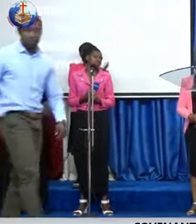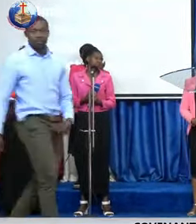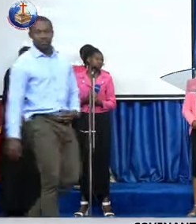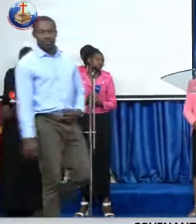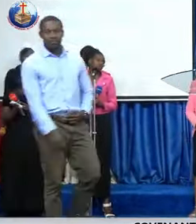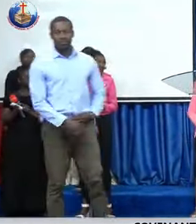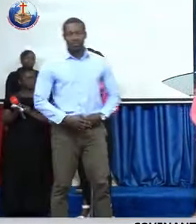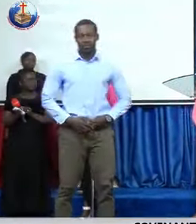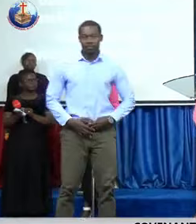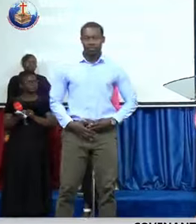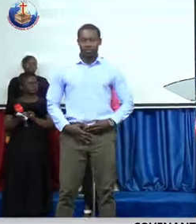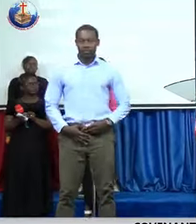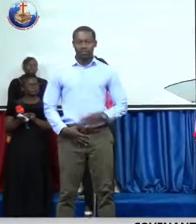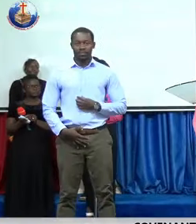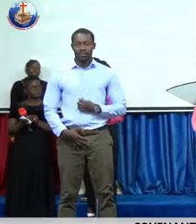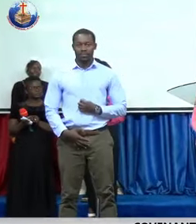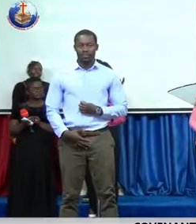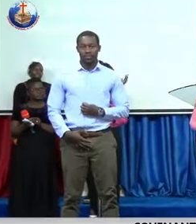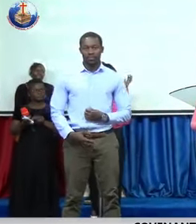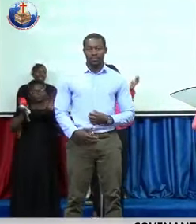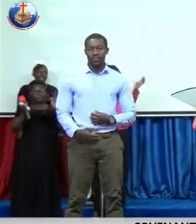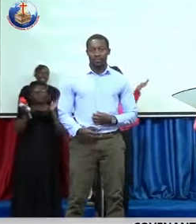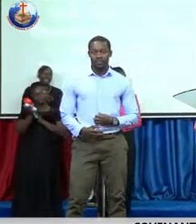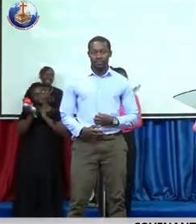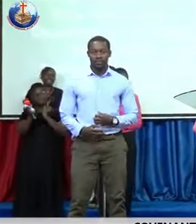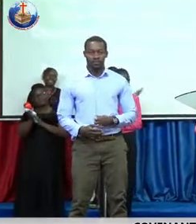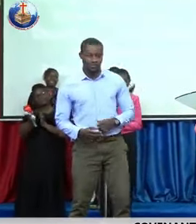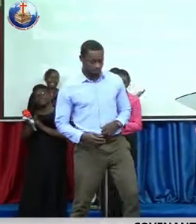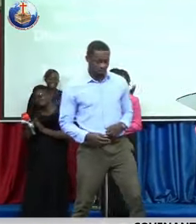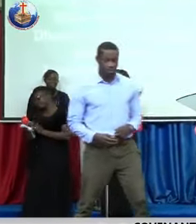Hallelujah. Amen. Pigieni wanakwaya makofi mazuri pia.